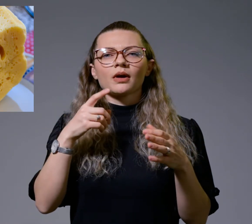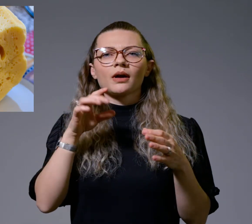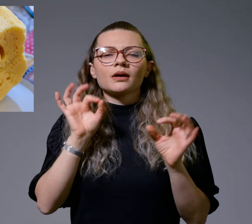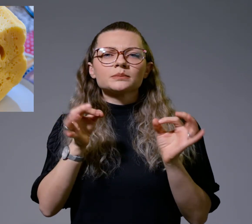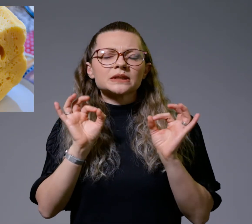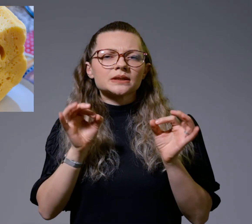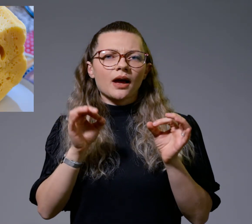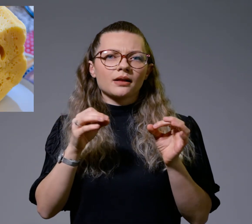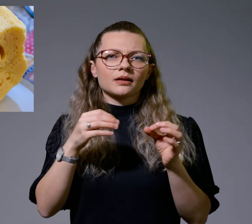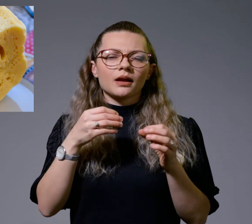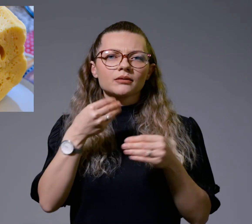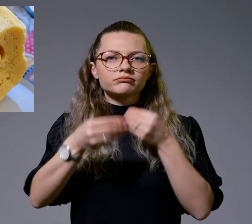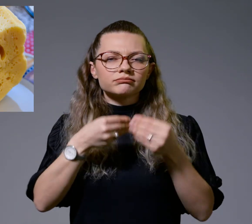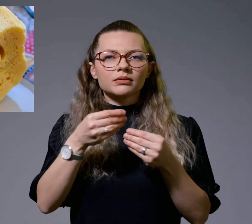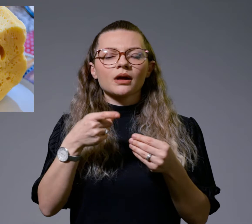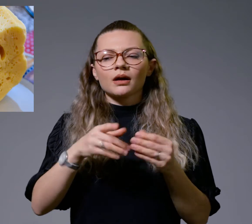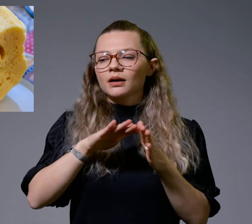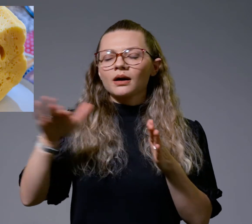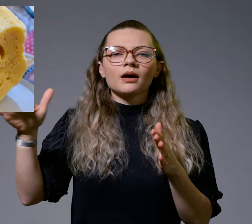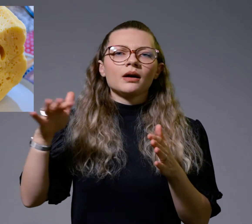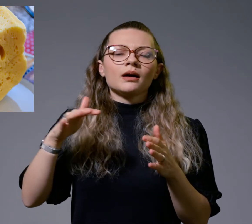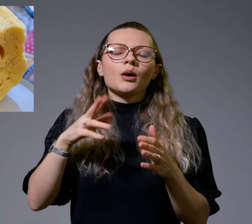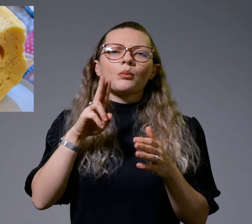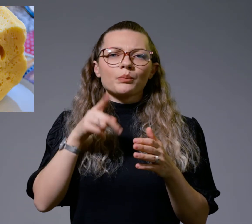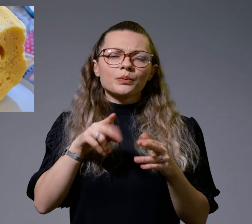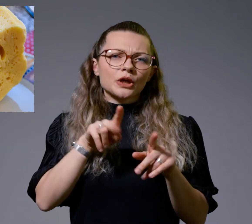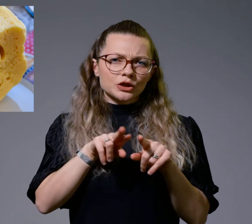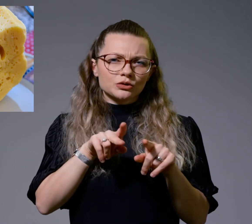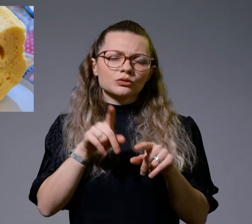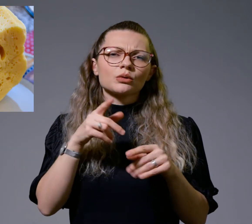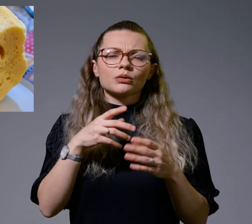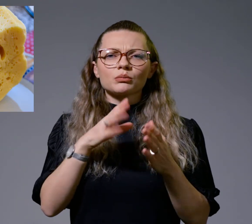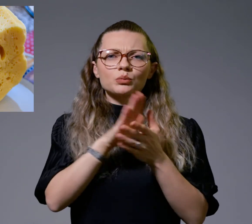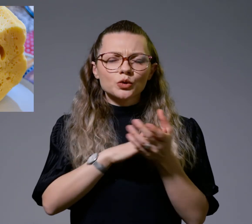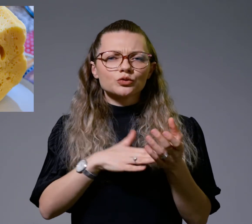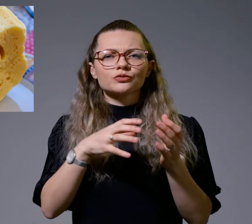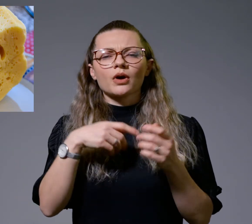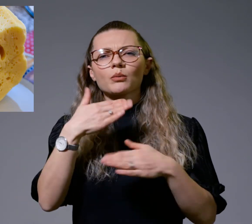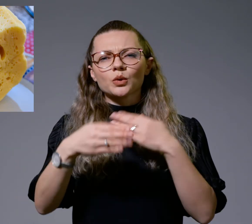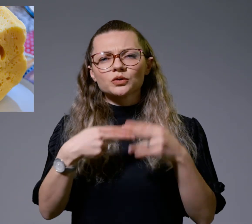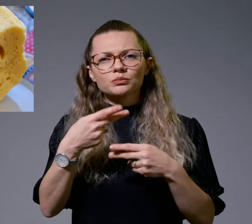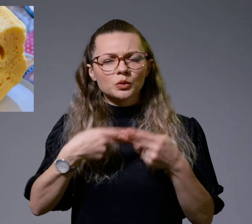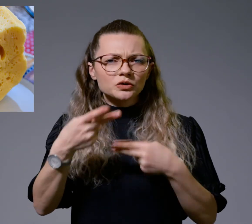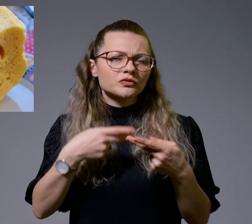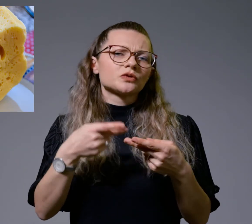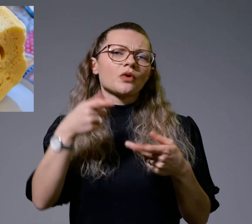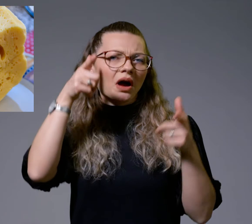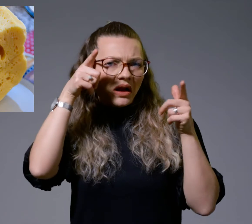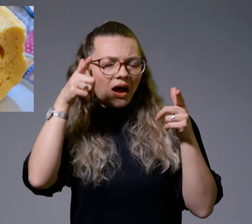во рамничарските предели, истото почнало да се произведува од кравјо, мешано,